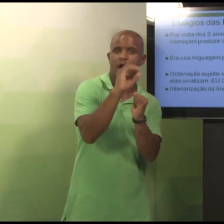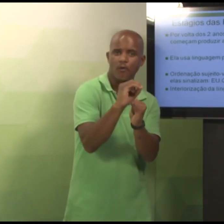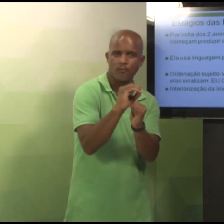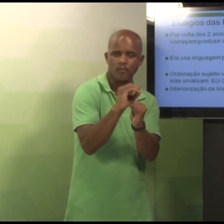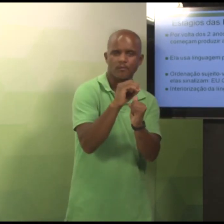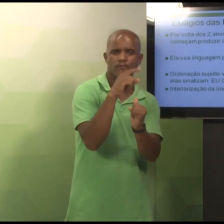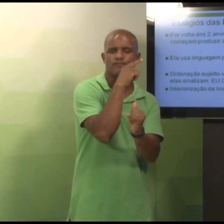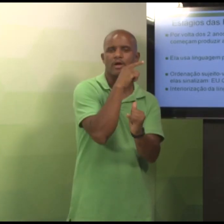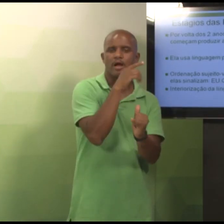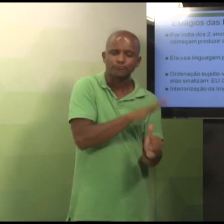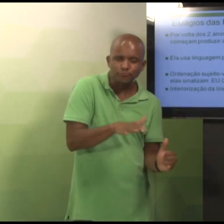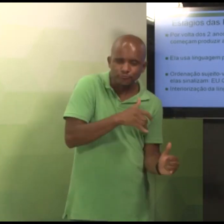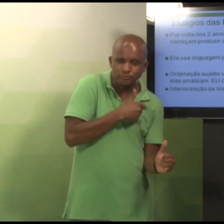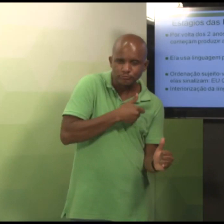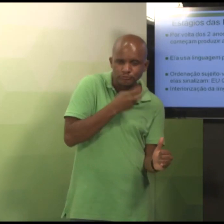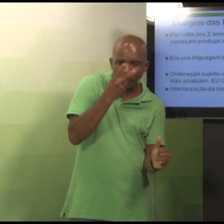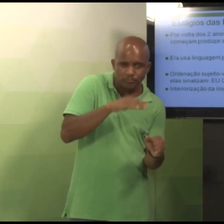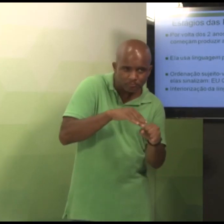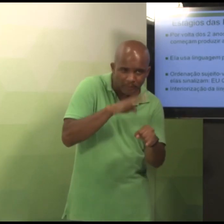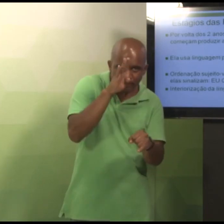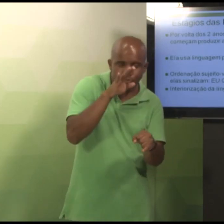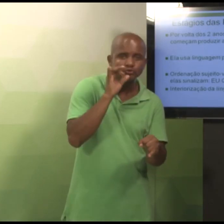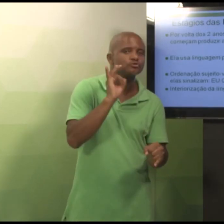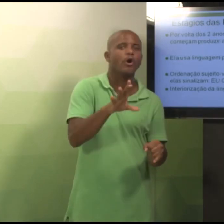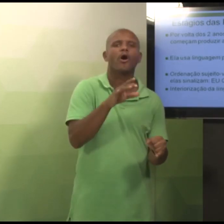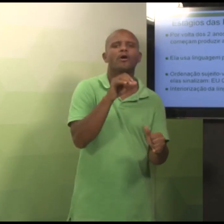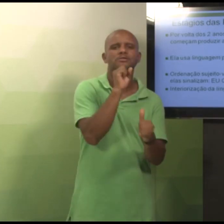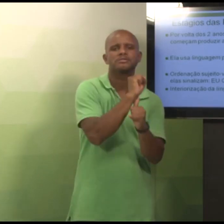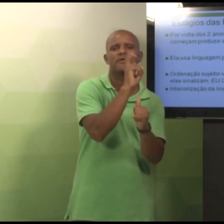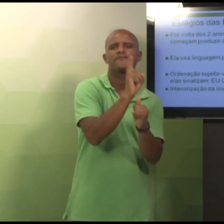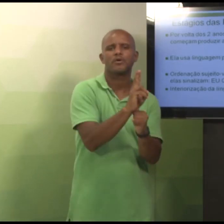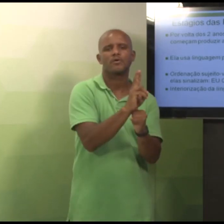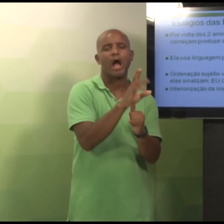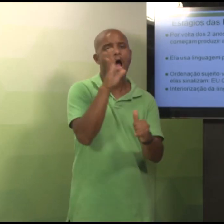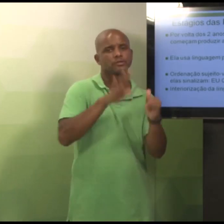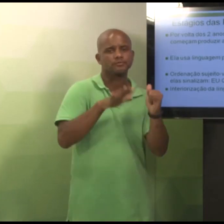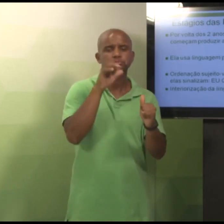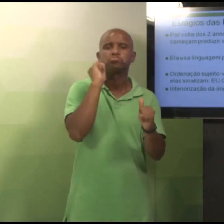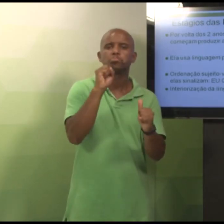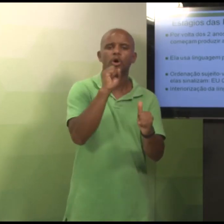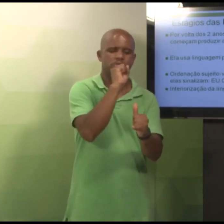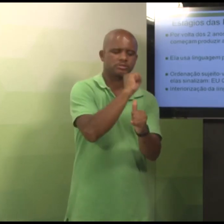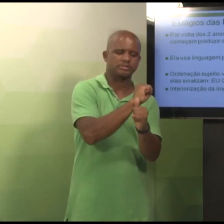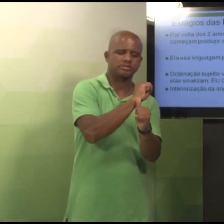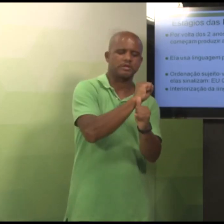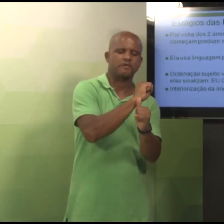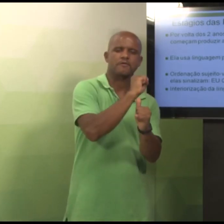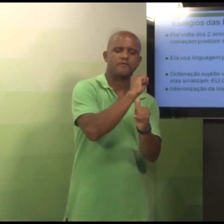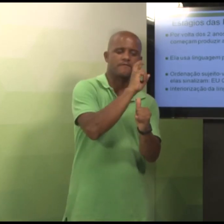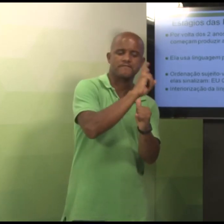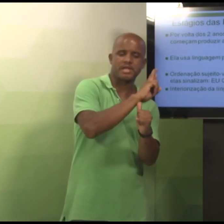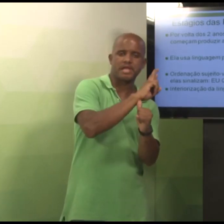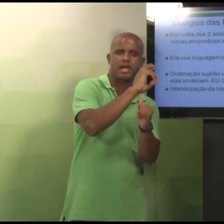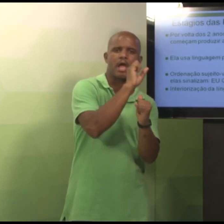a estrutura sujeito, verbo, objeto. Eles podem utilizar já nessa fase sujeito, verbo,